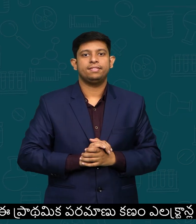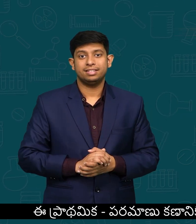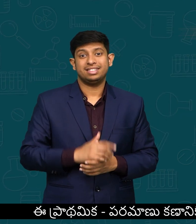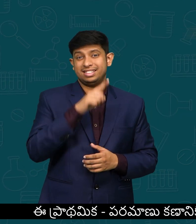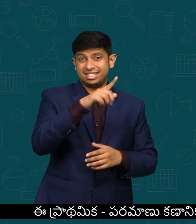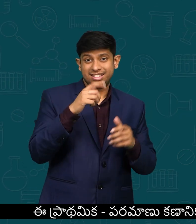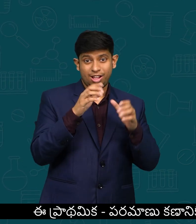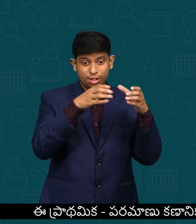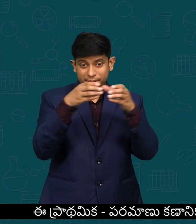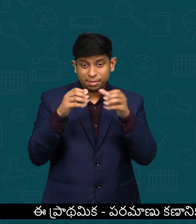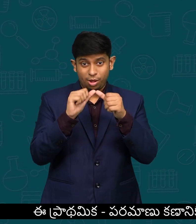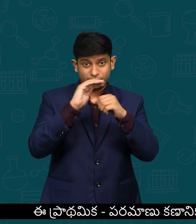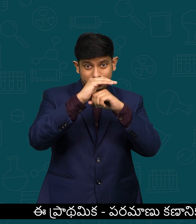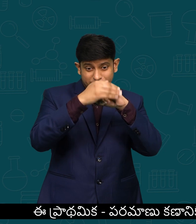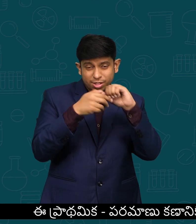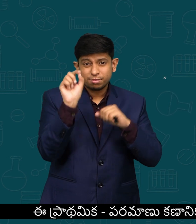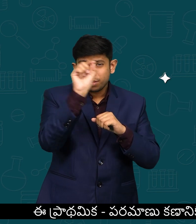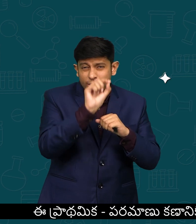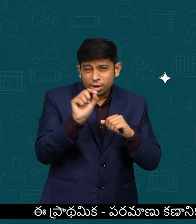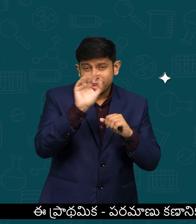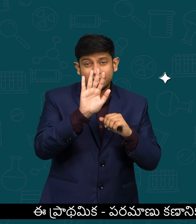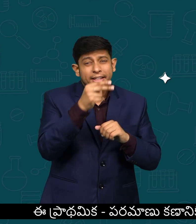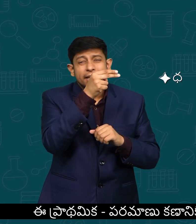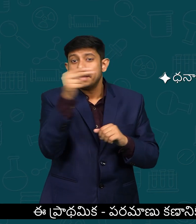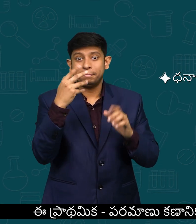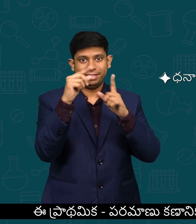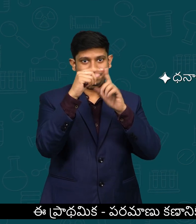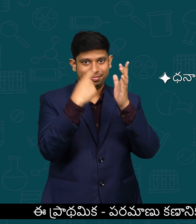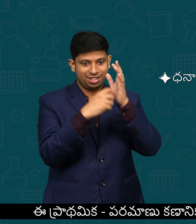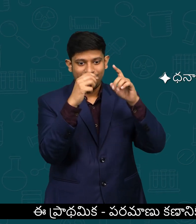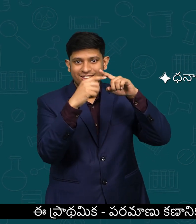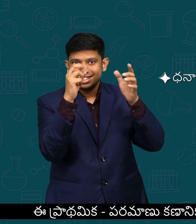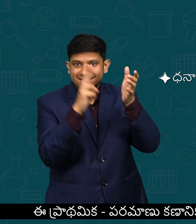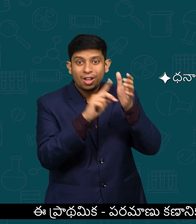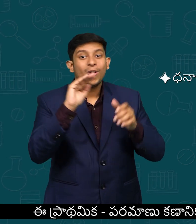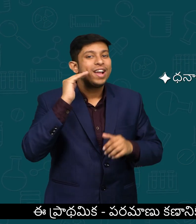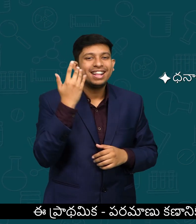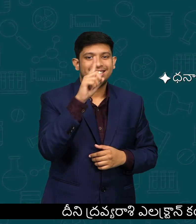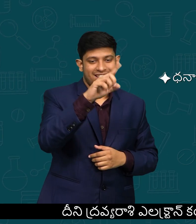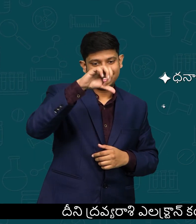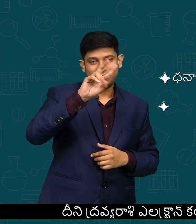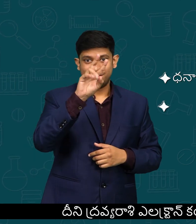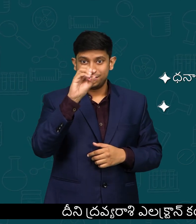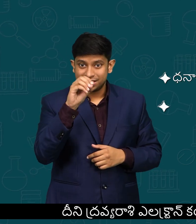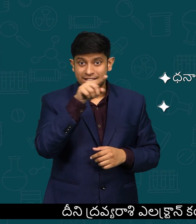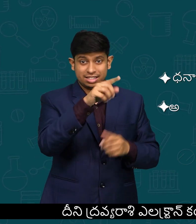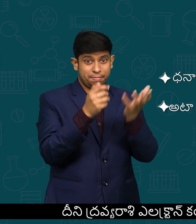ఈ ప్రాథమిక పరమాణు కణానికి 1920లో ప్రోటాన్ అని పేరు పెట్టారు. దీని ద్రవ్యరాశి ఎలక్ట్రాన్